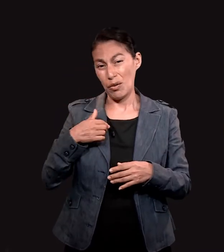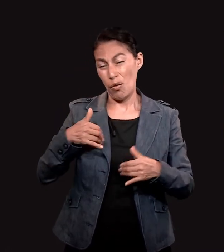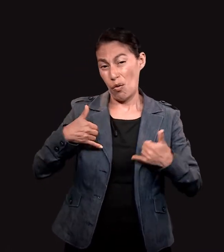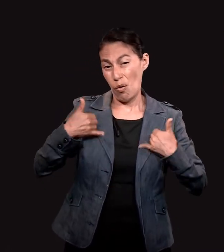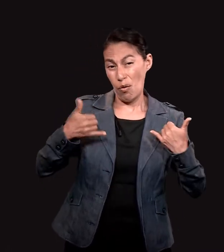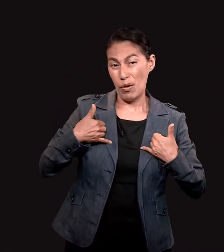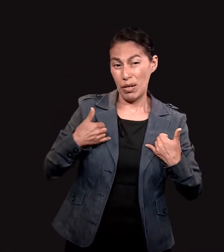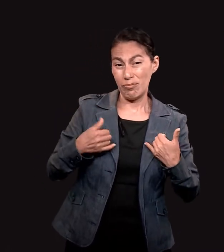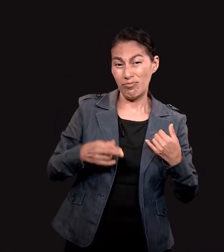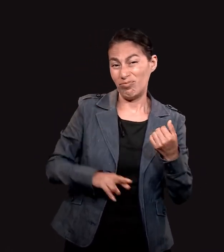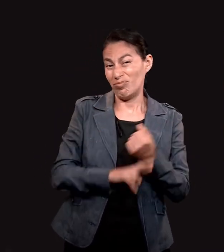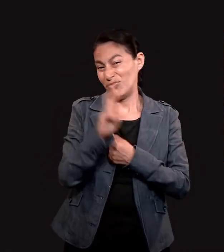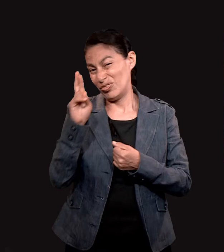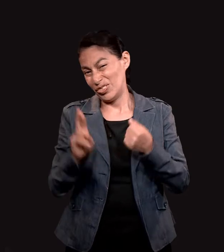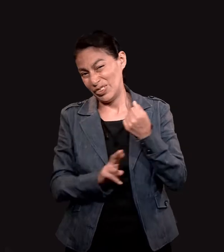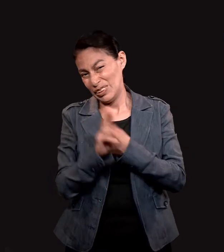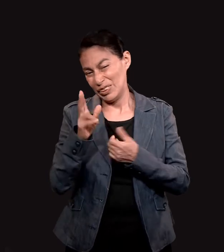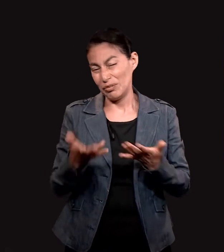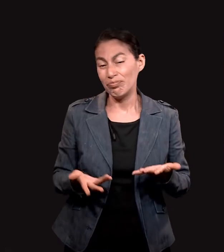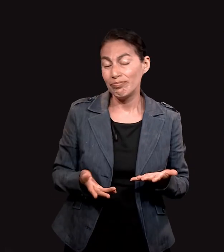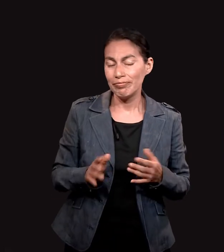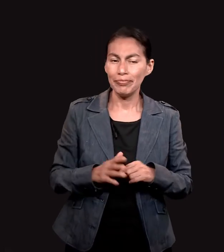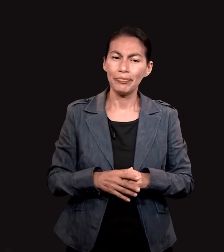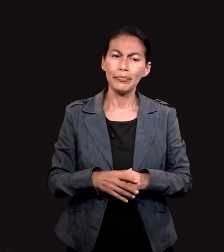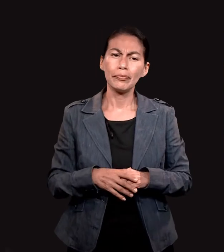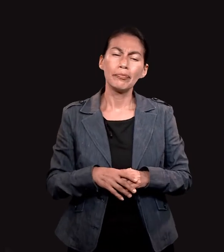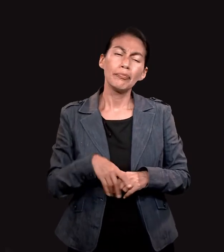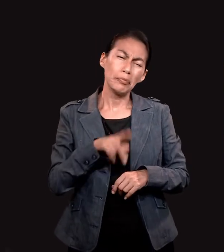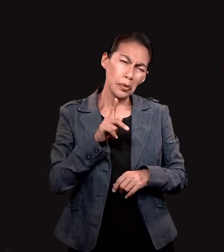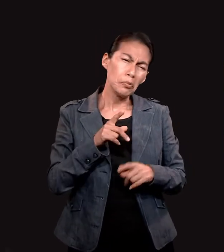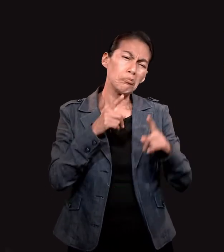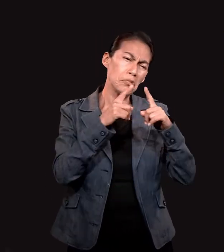etapa medio rebelde. Empezamos a ir a la iglesia,